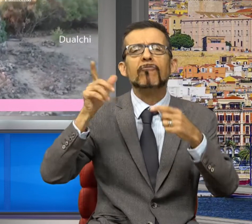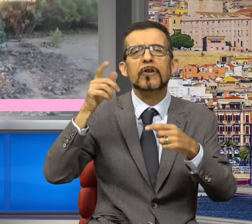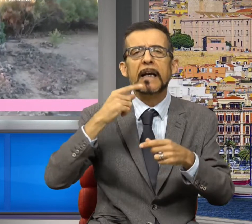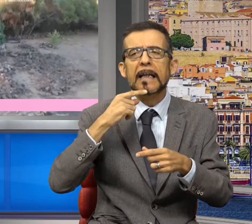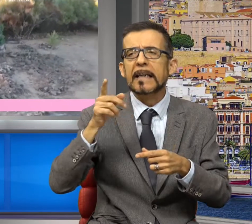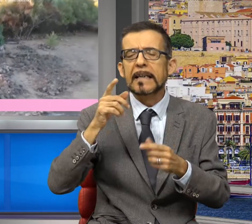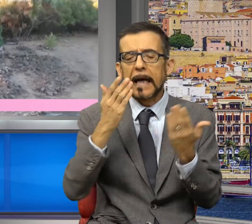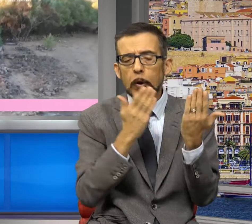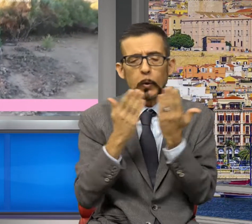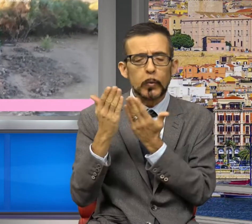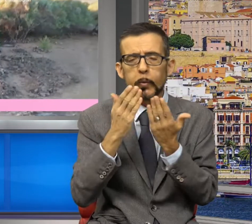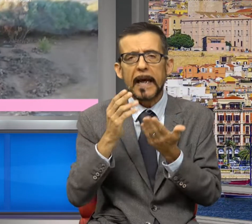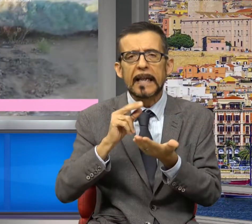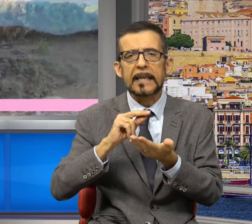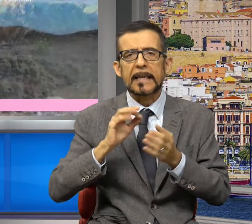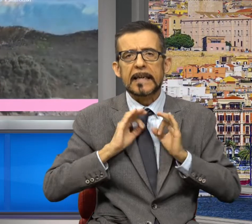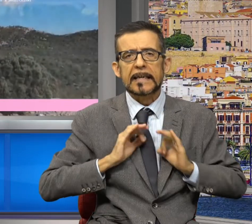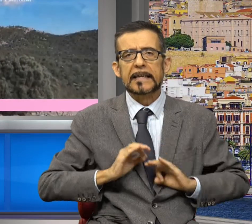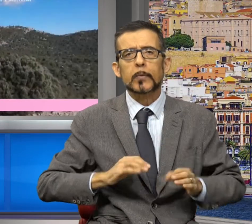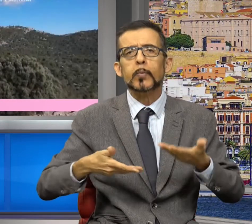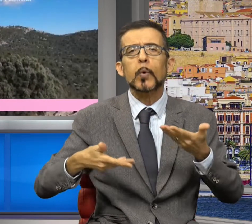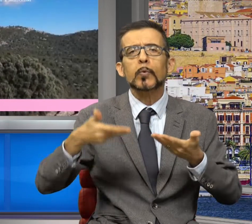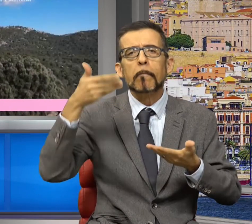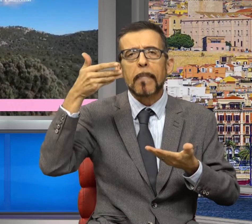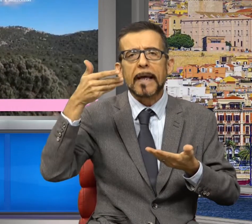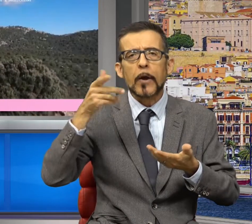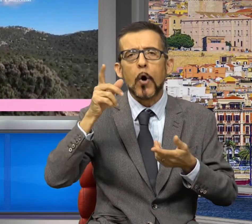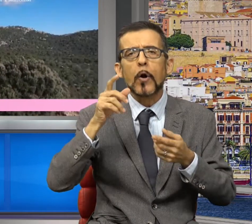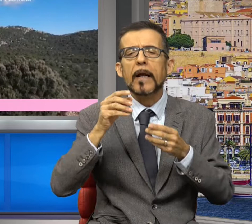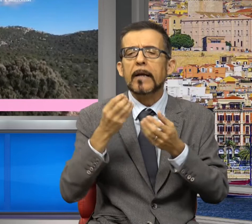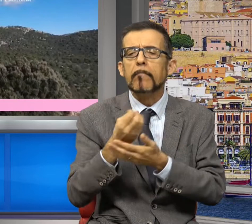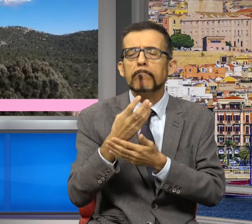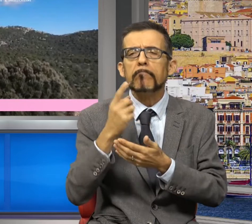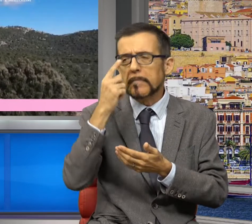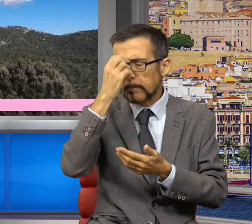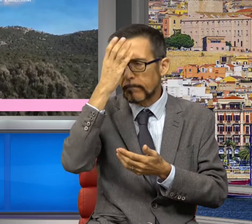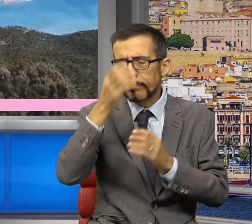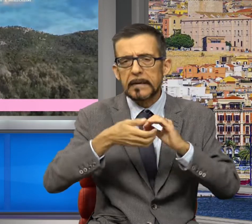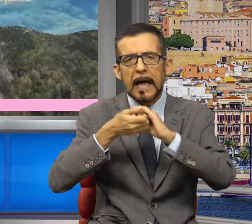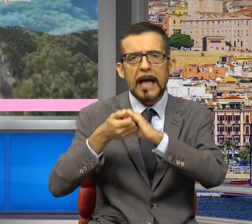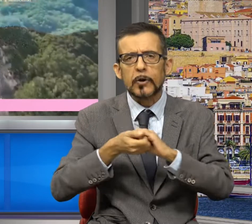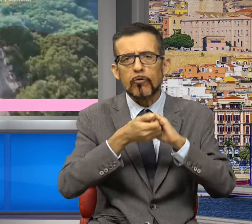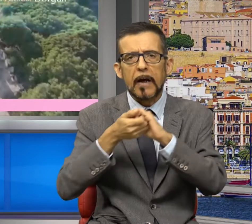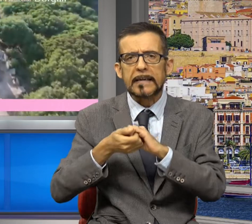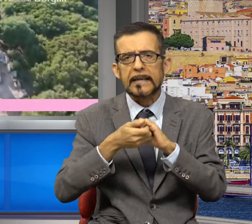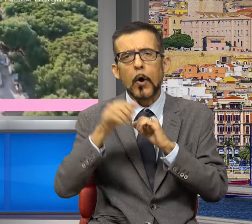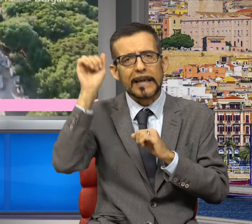scuole superiori. L'evento è stato organizzato dall'associazione La Sardegna verso l'UNESCO, mentre tra i soggetti promotori spiccano